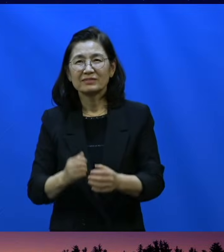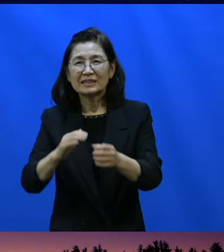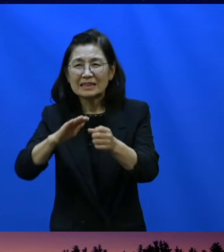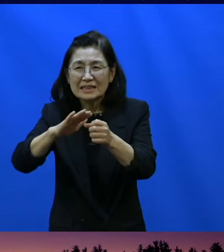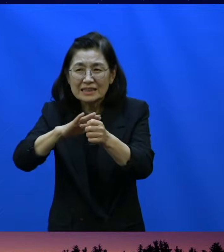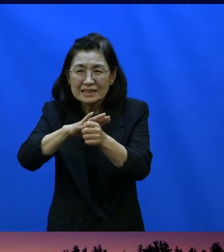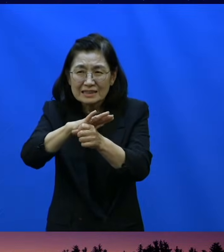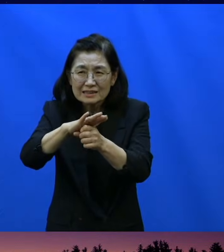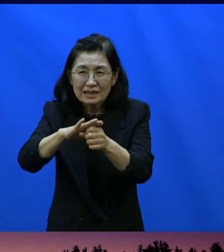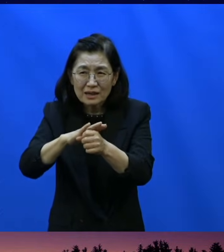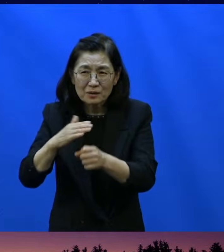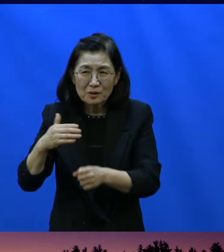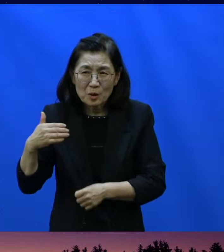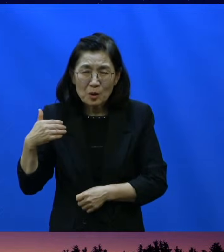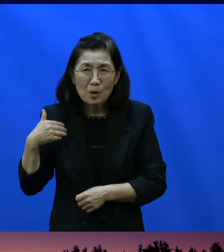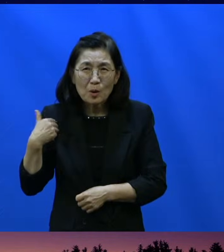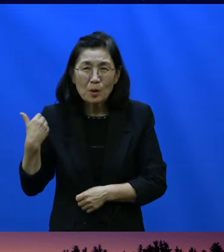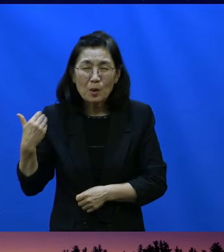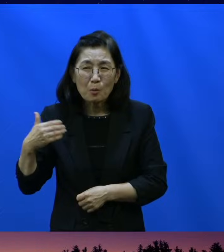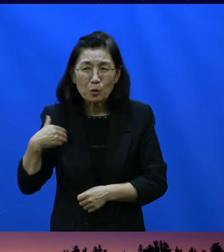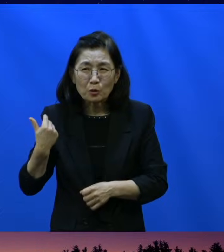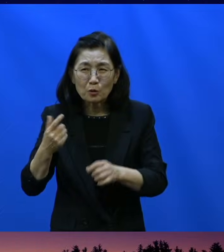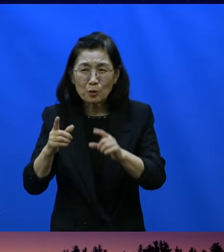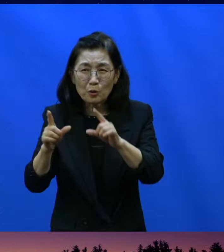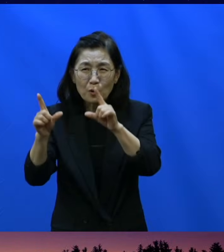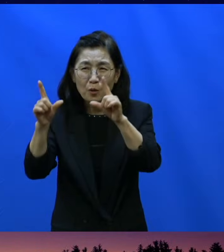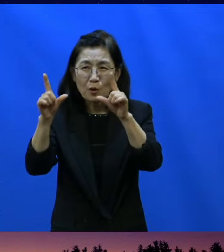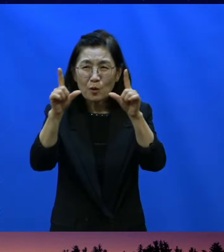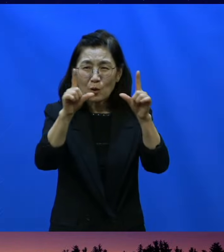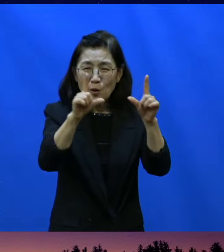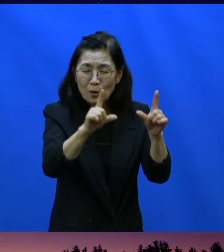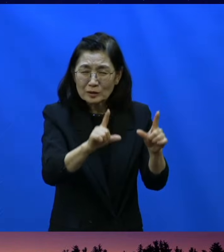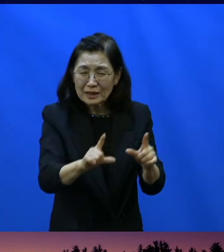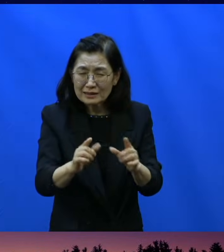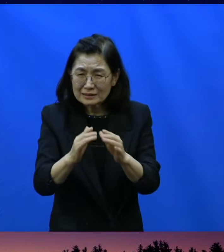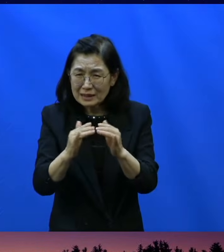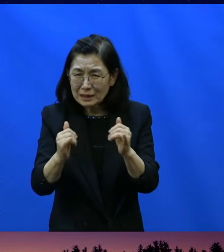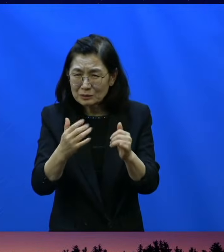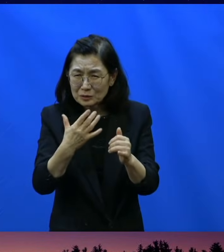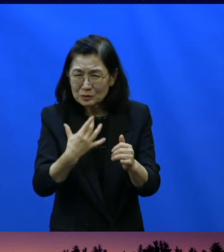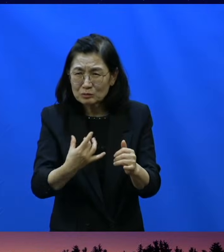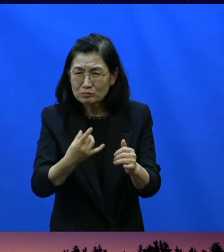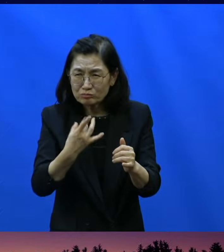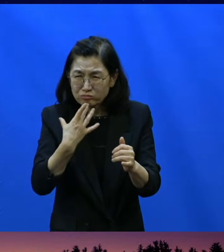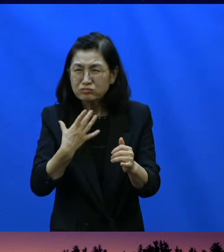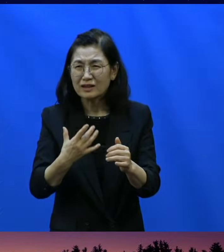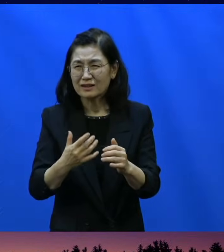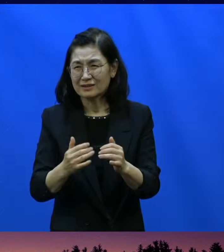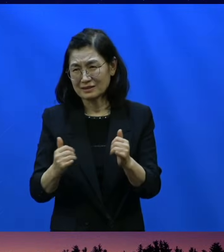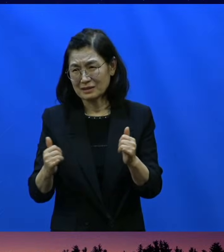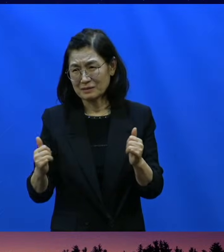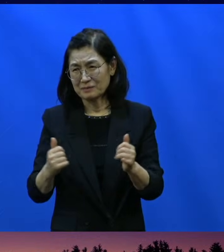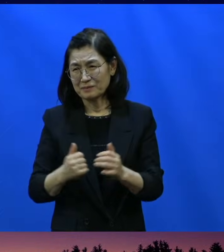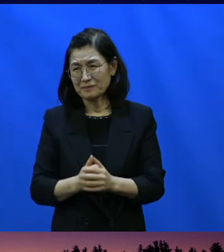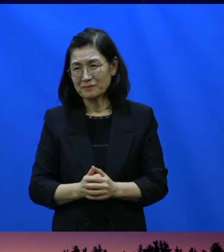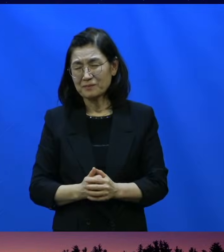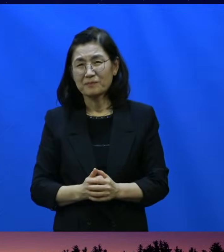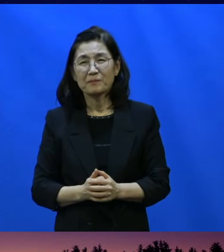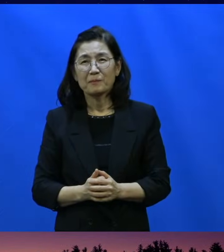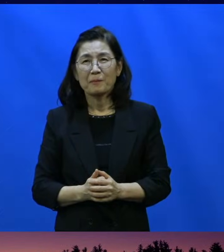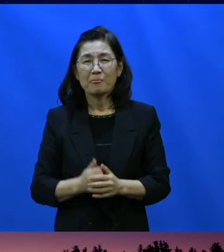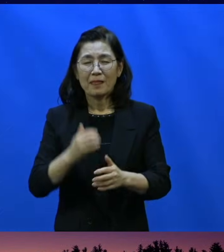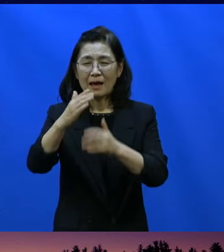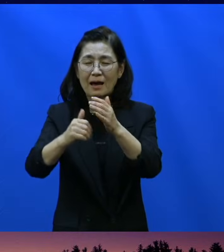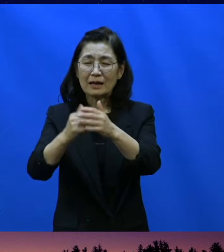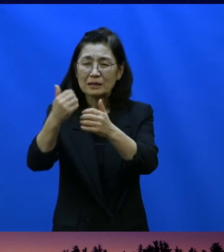사랑을 모르고 산다는 거는 이것처럼 불행한 게 없잖아요. 그죠? 똑같아요. 은혜를